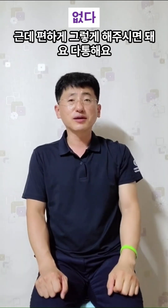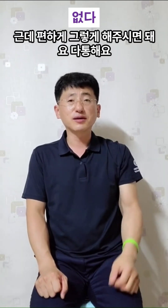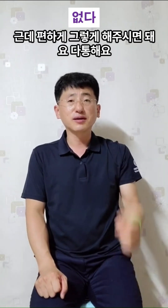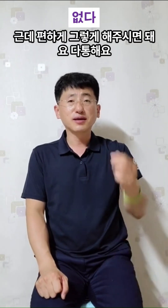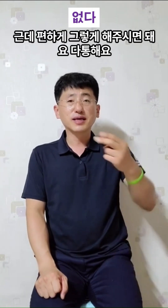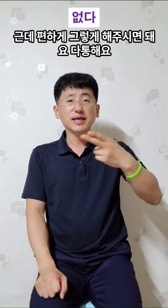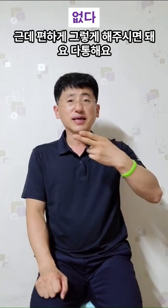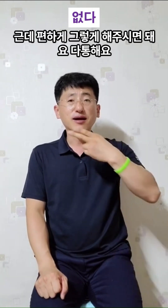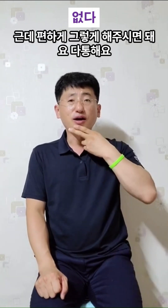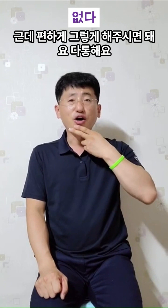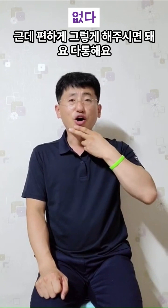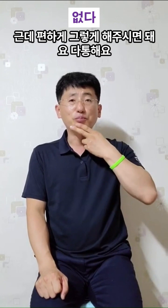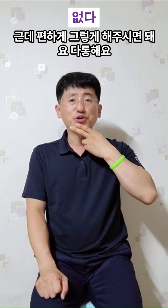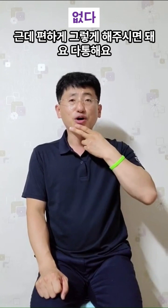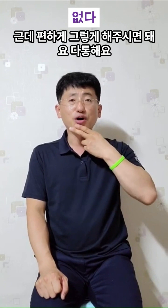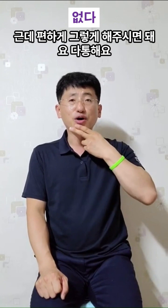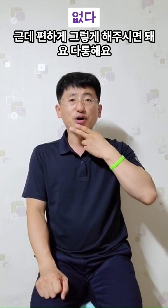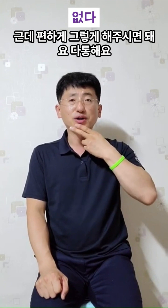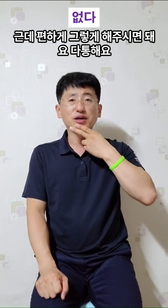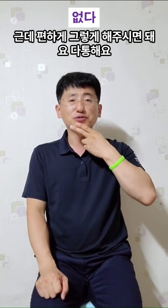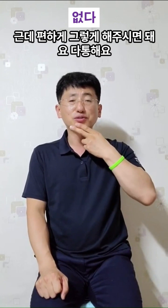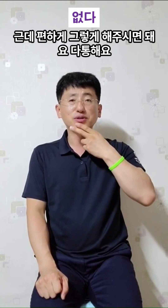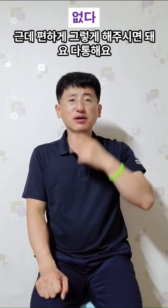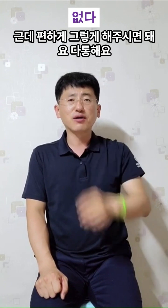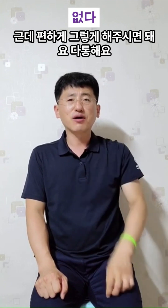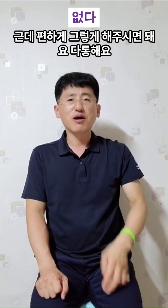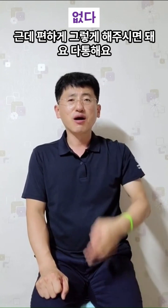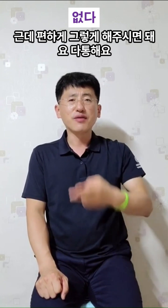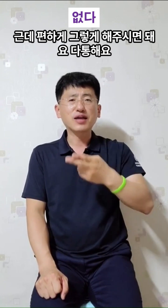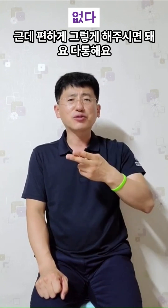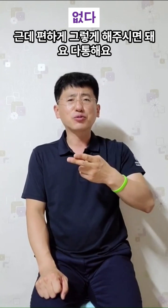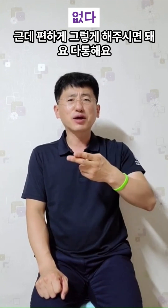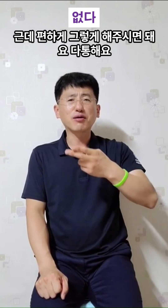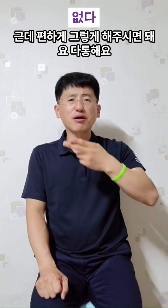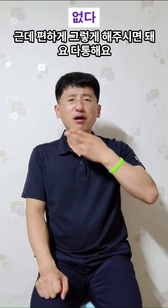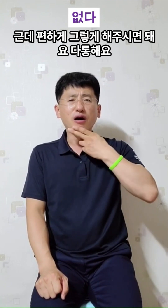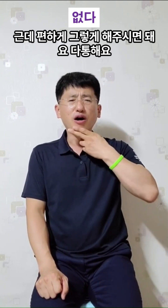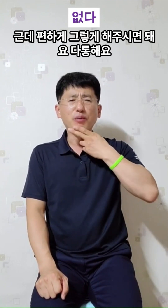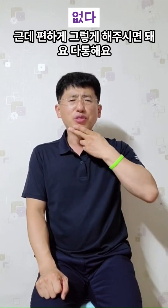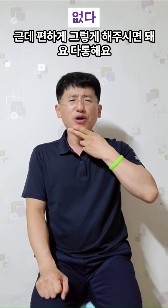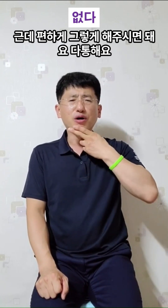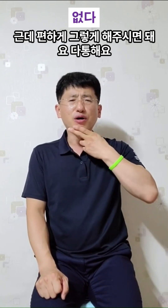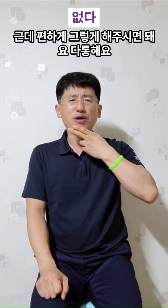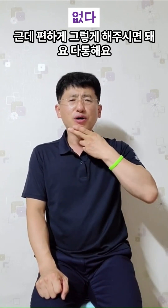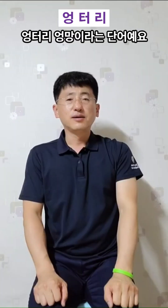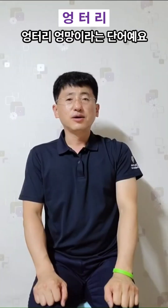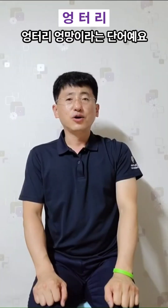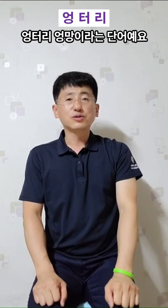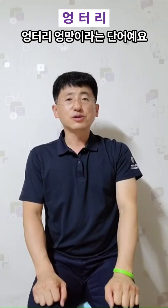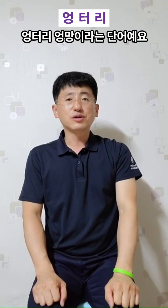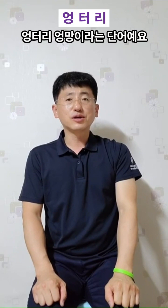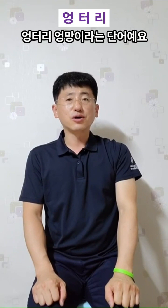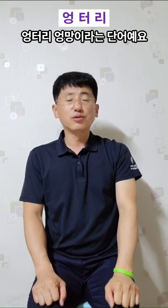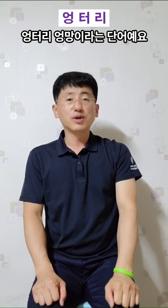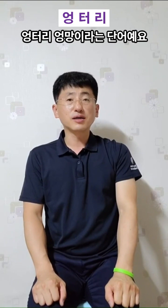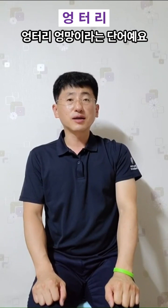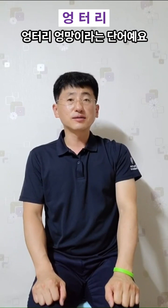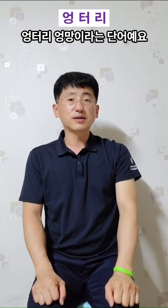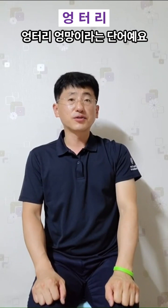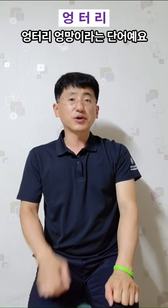편하게 없어 이렇게 해주시면 돼요. 다 통해요. 없다. 엉터리, 엉망이라는